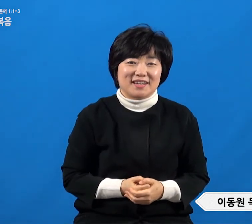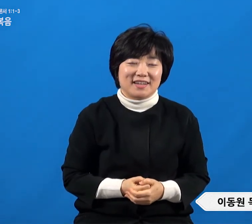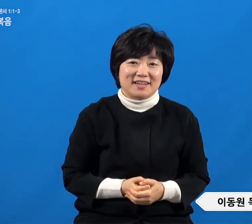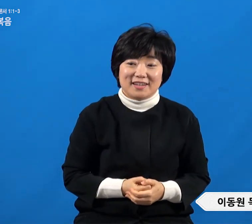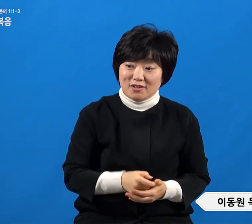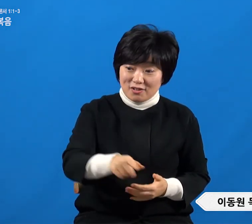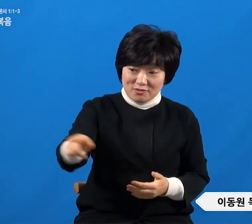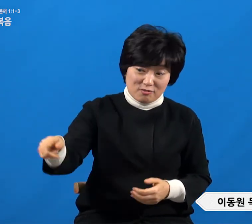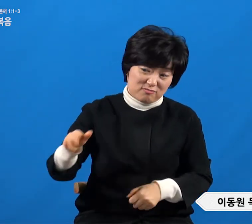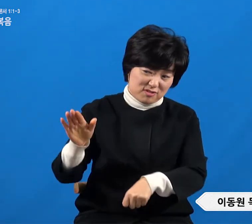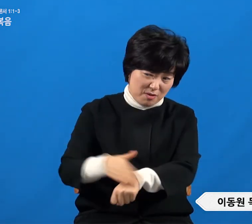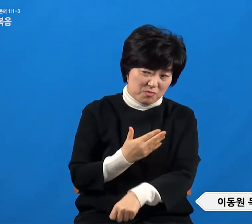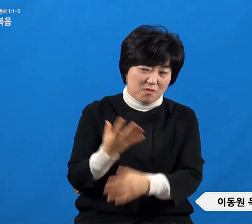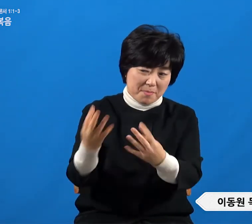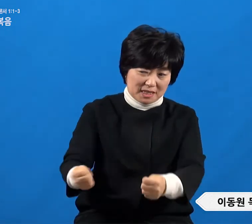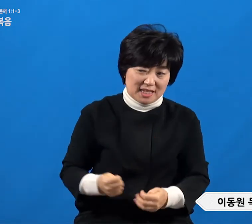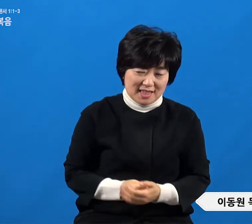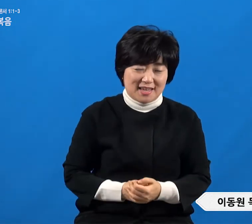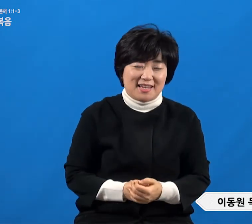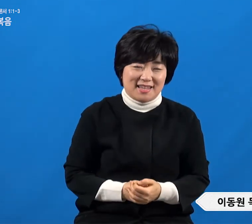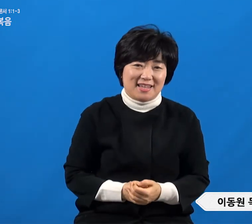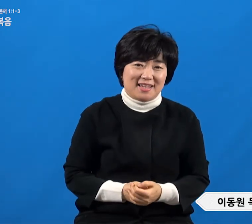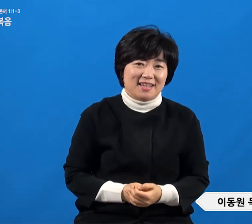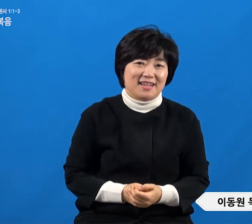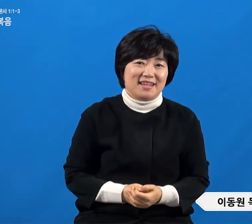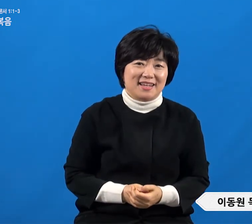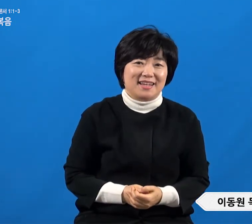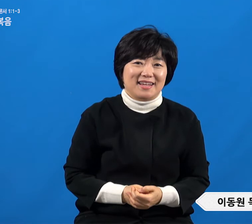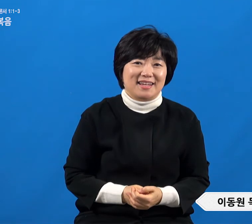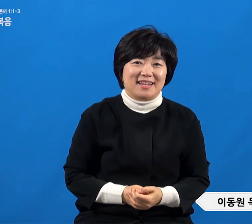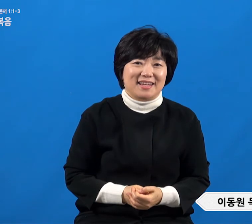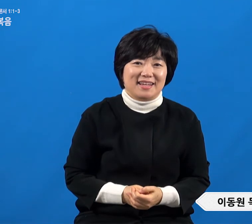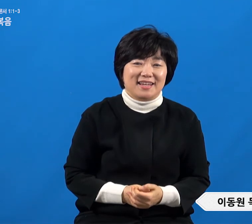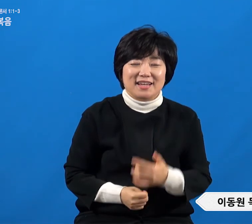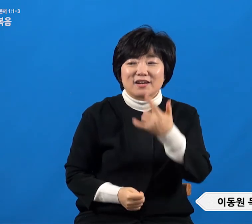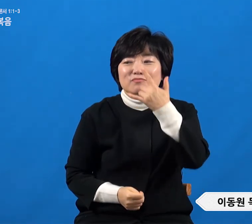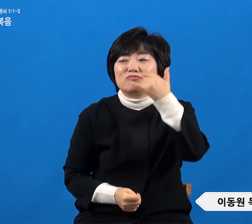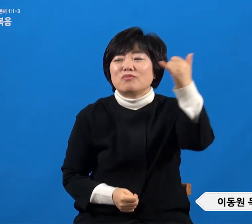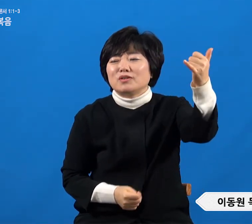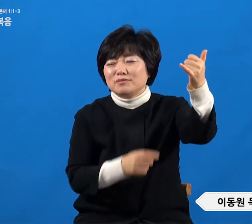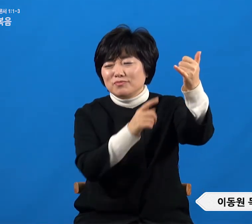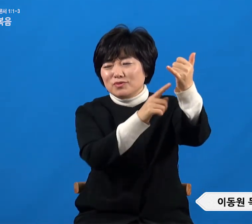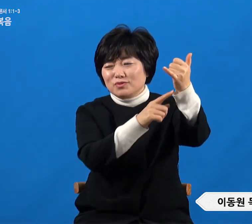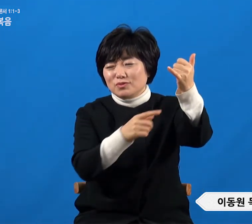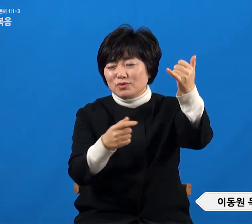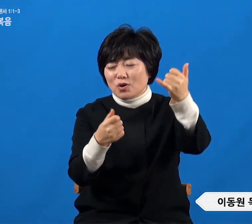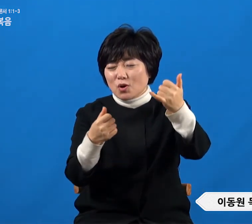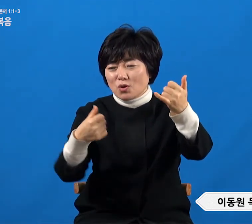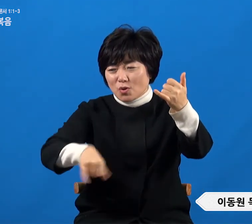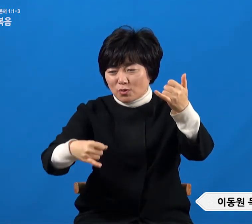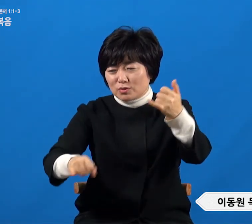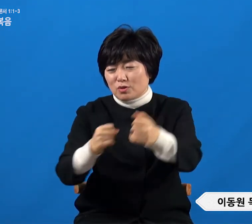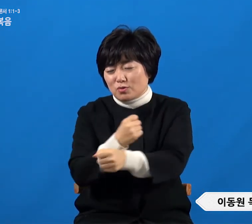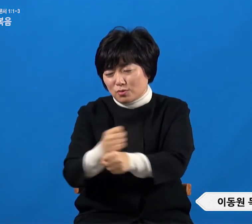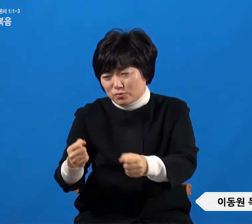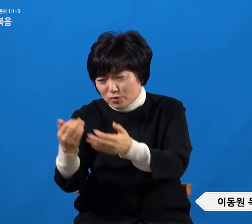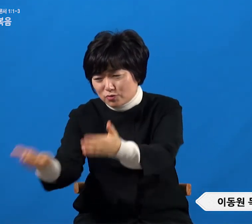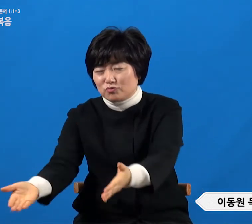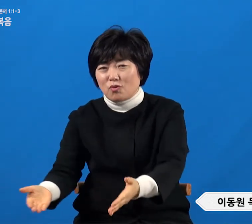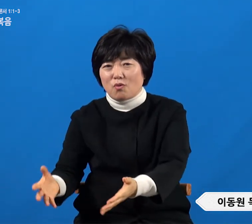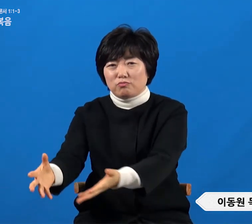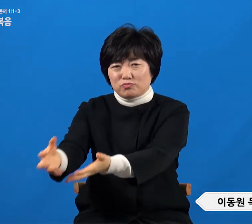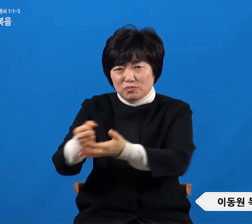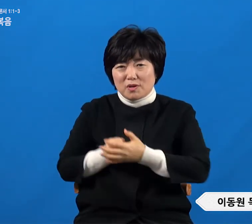그래, 니들도 잘못하는 거 많잖아. 우리 부모님들도 늘 자녀를 용서해야 합니다. 품어야 합니다. 부부